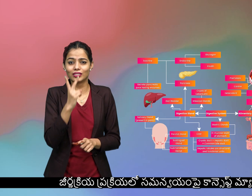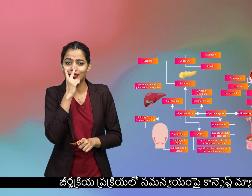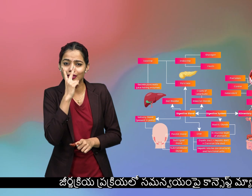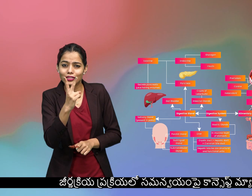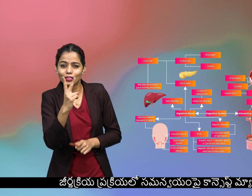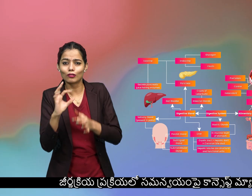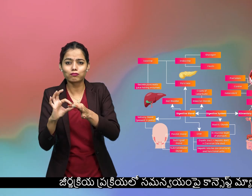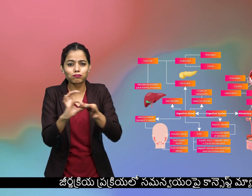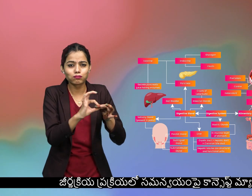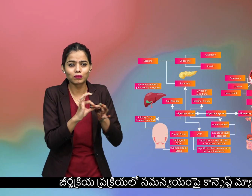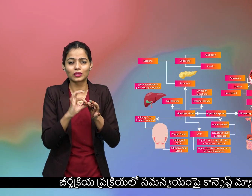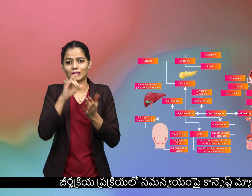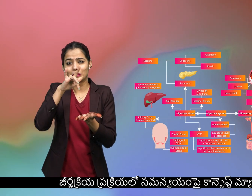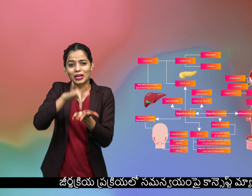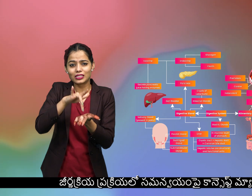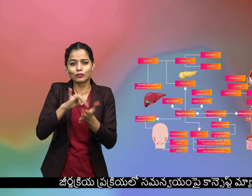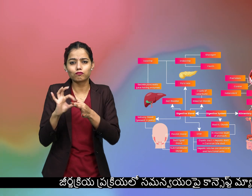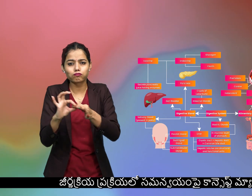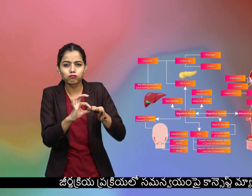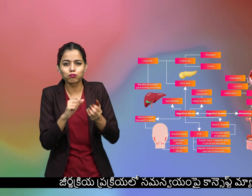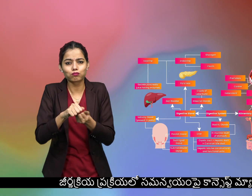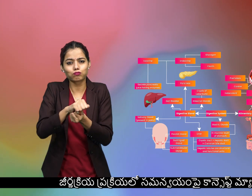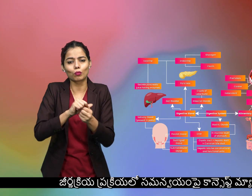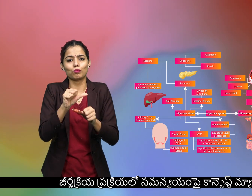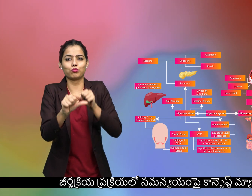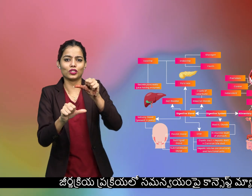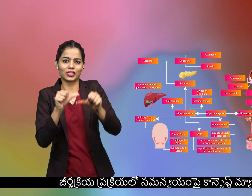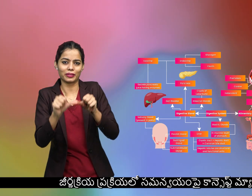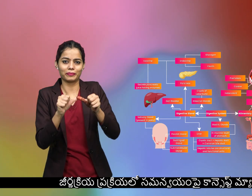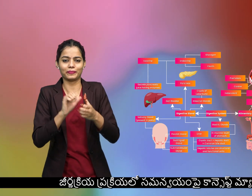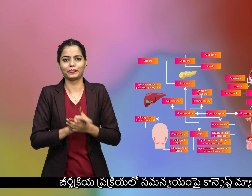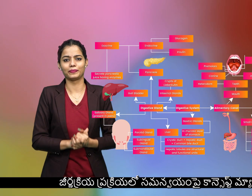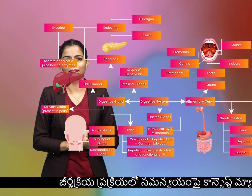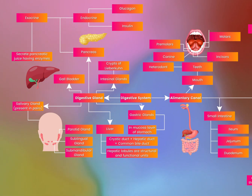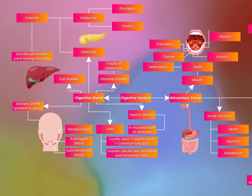జీర్ణక్రియ ప్రక్రియలో సమన్వయంపై కాన్సెప్ట్ మ్యాప్ని చూద్దాం.